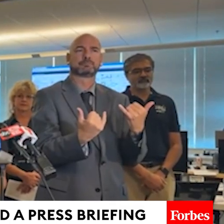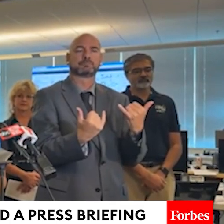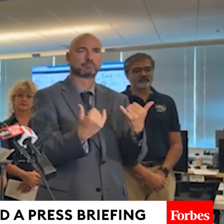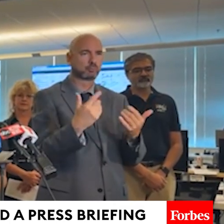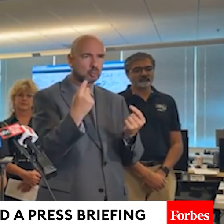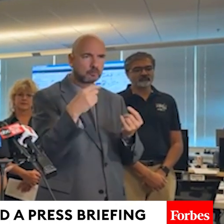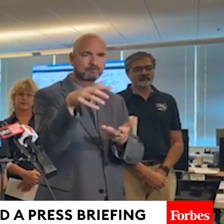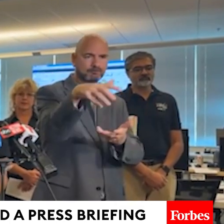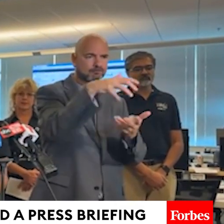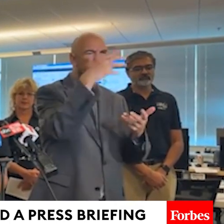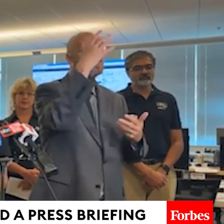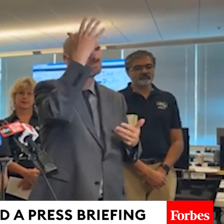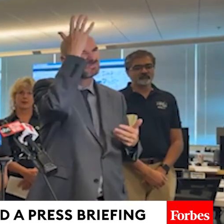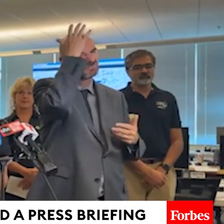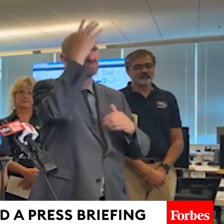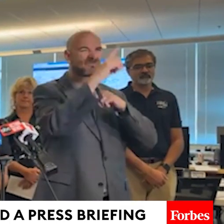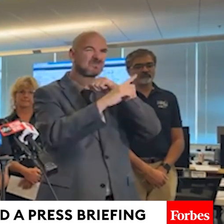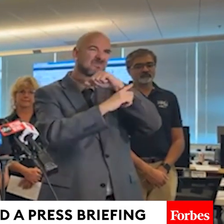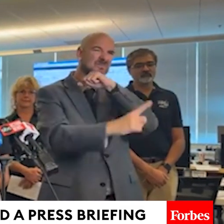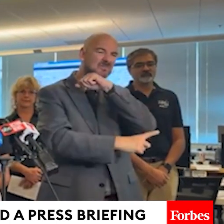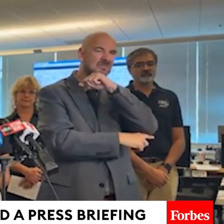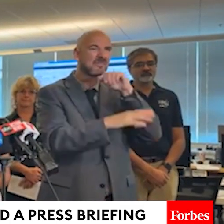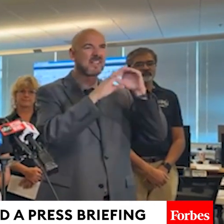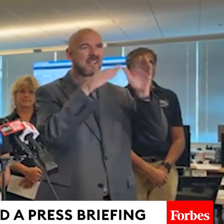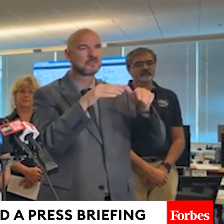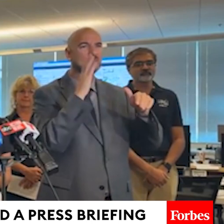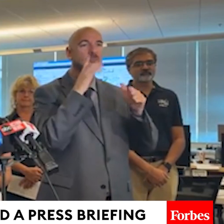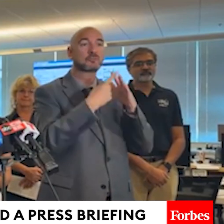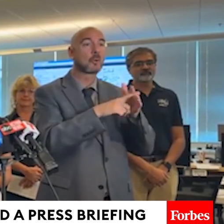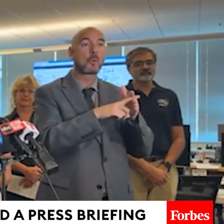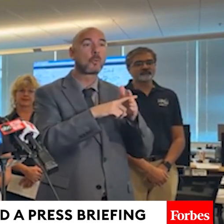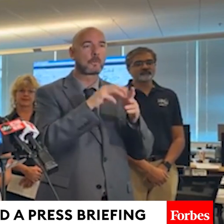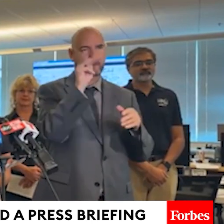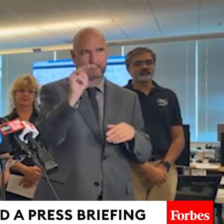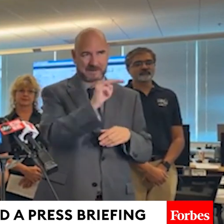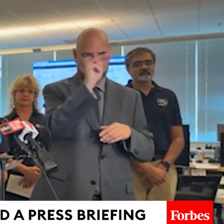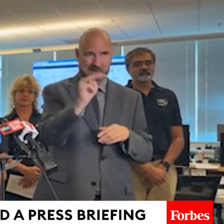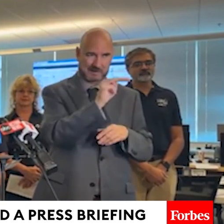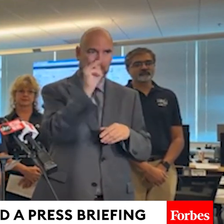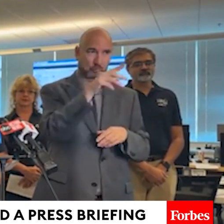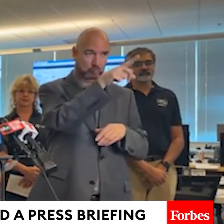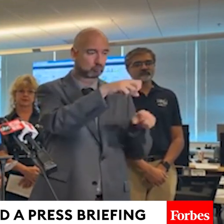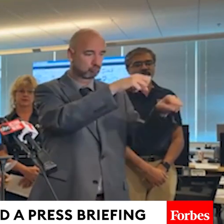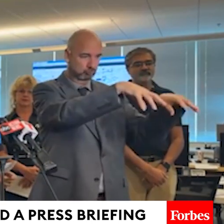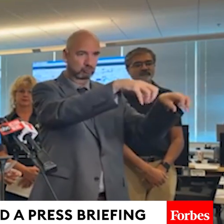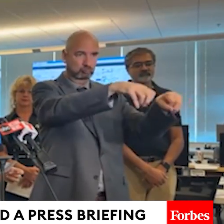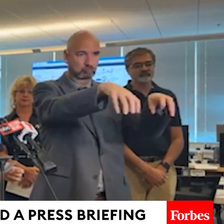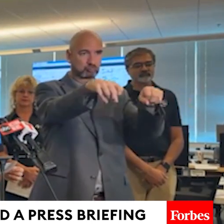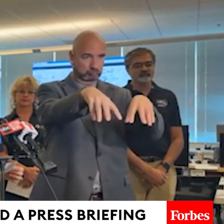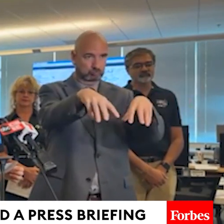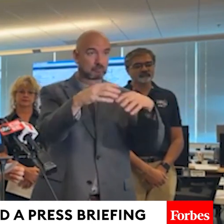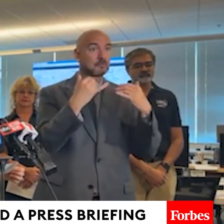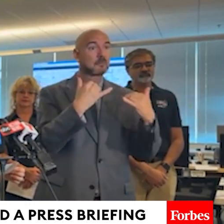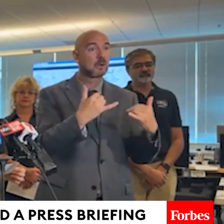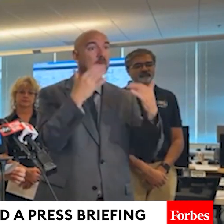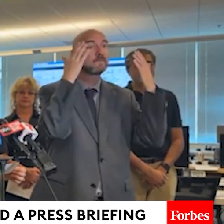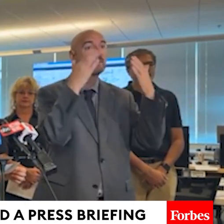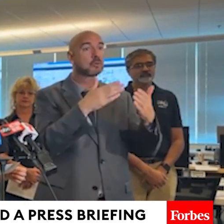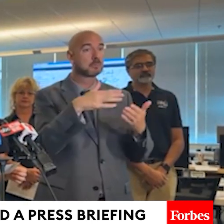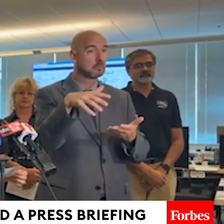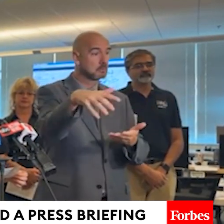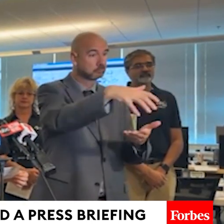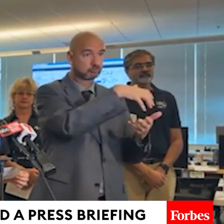de basura residencial no empezará hasta el lunes. Estamos concentrados en recolectar los residuos de la